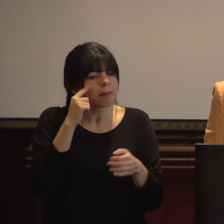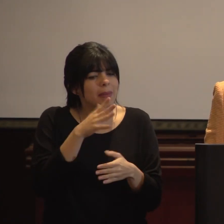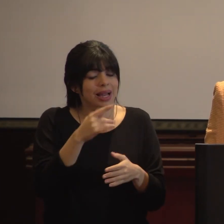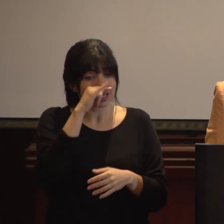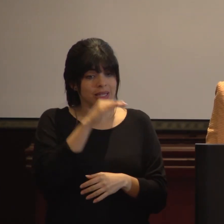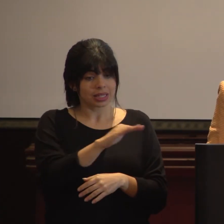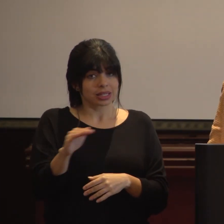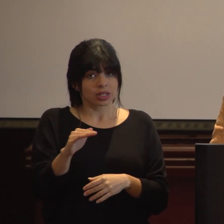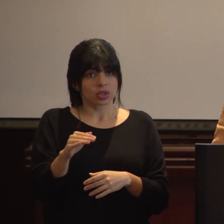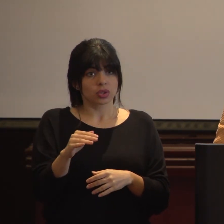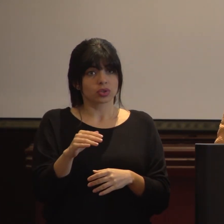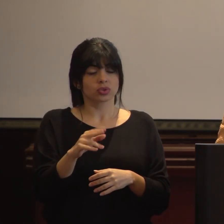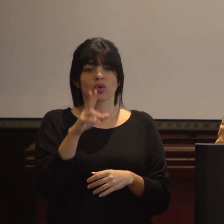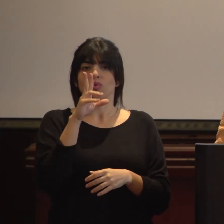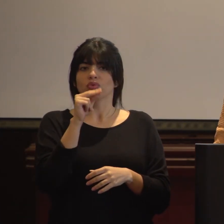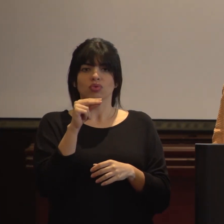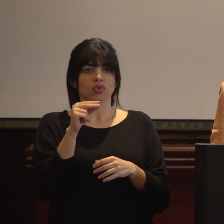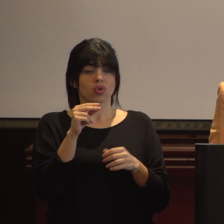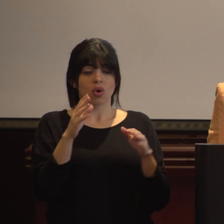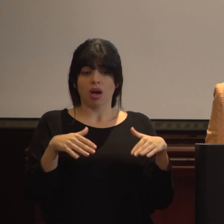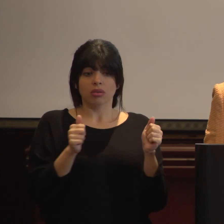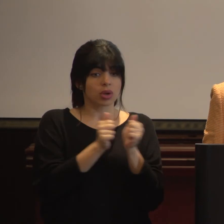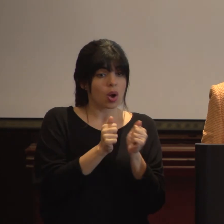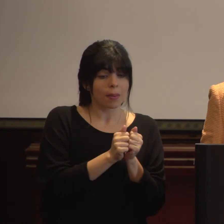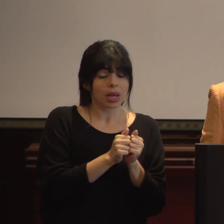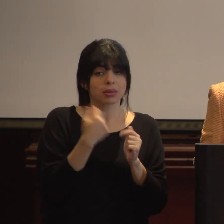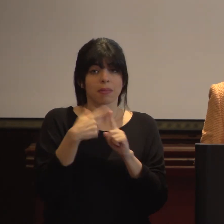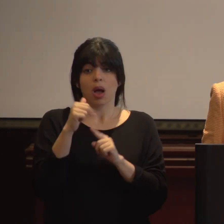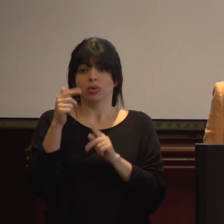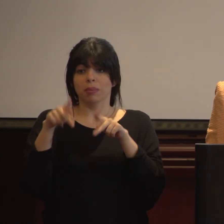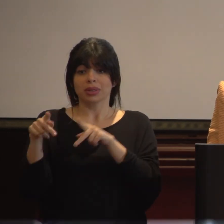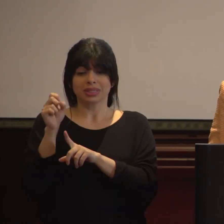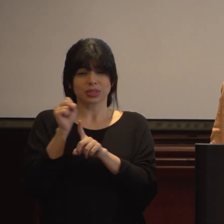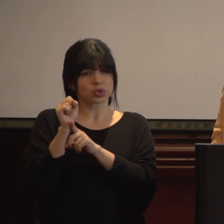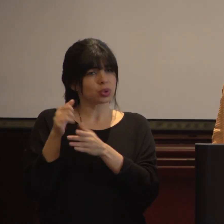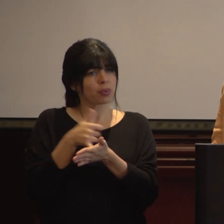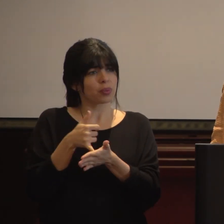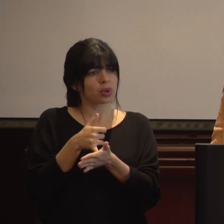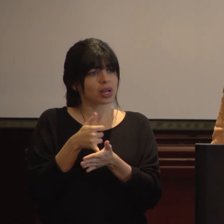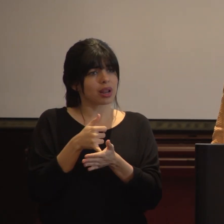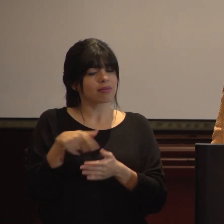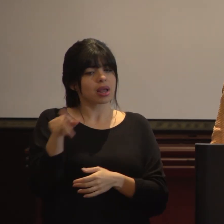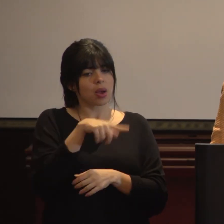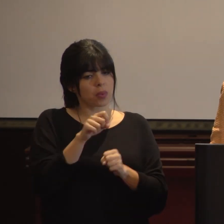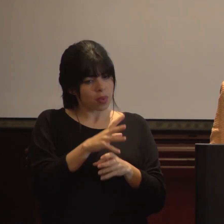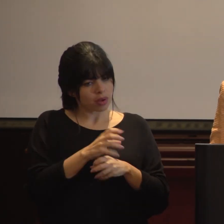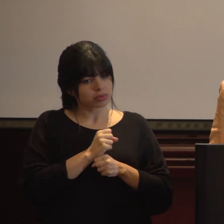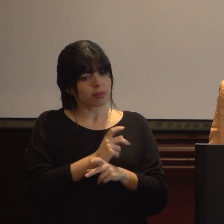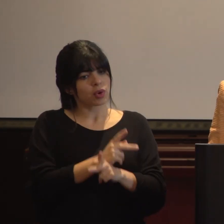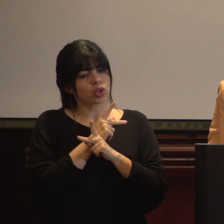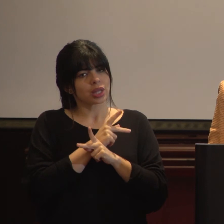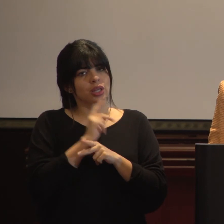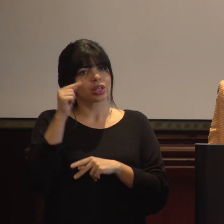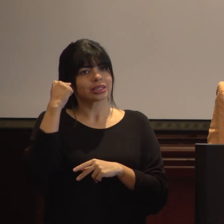los niños y las niñas no acompañados y otras personas en situación de vulnerabilidad reciban la protección de